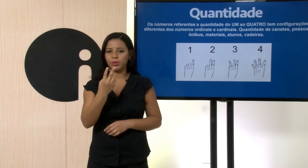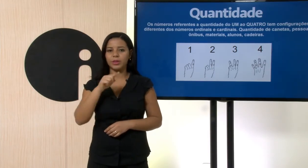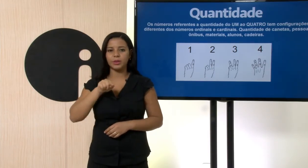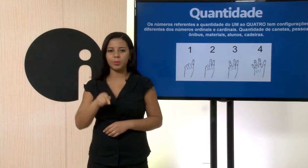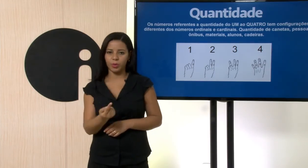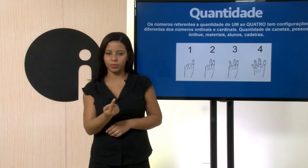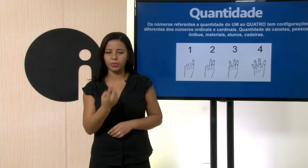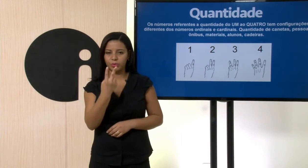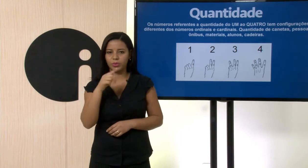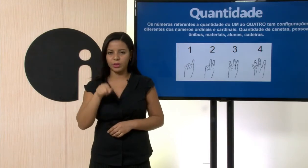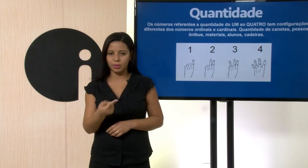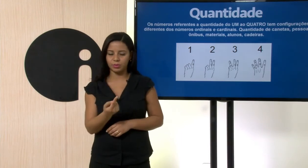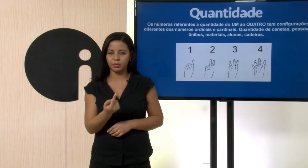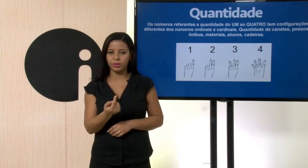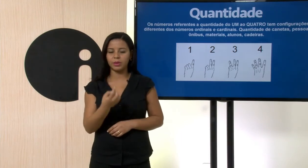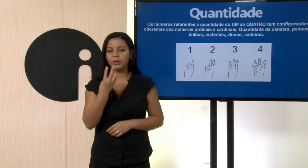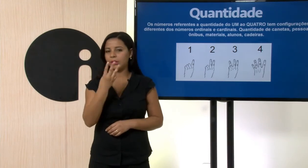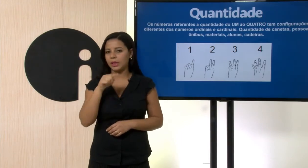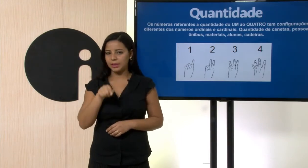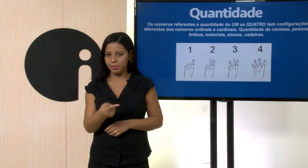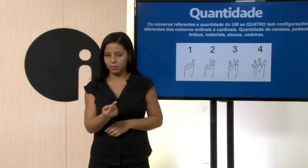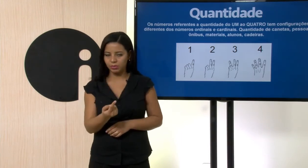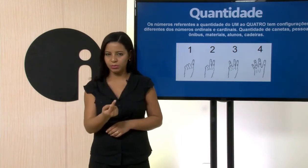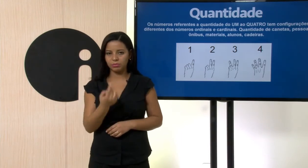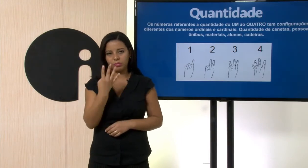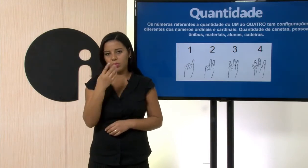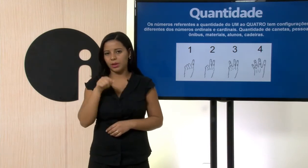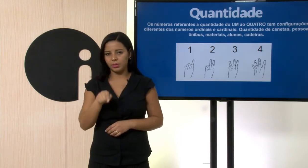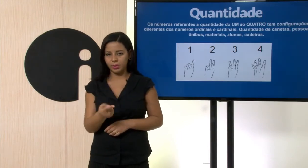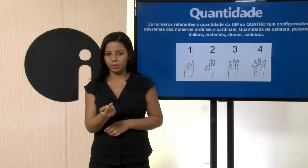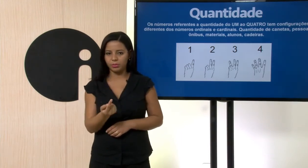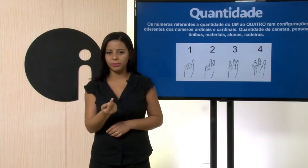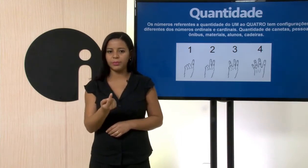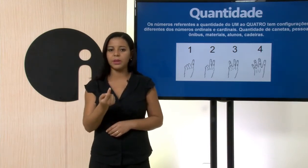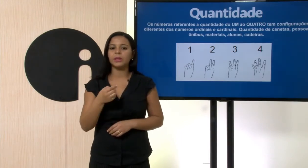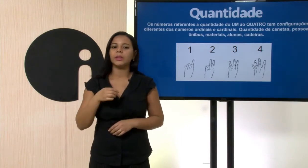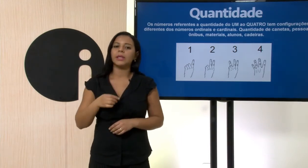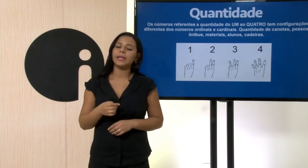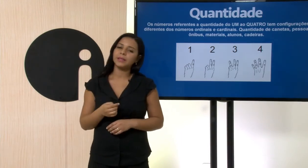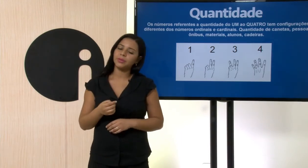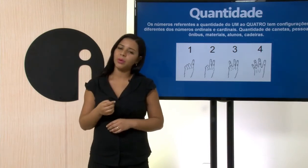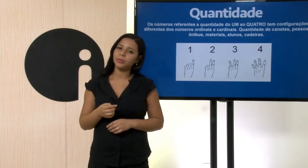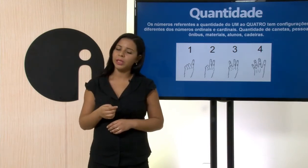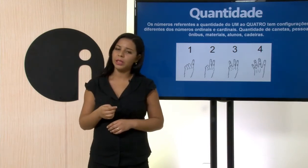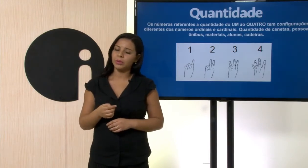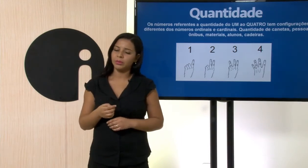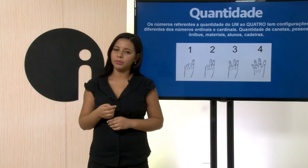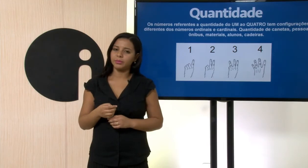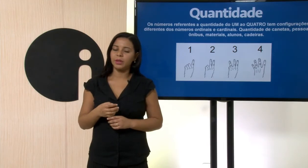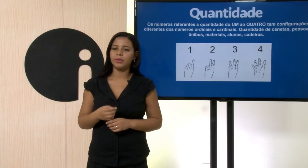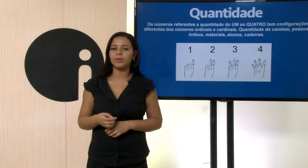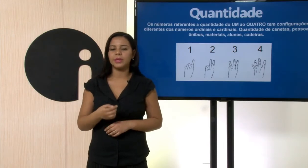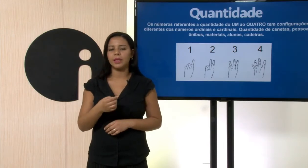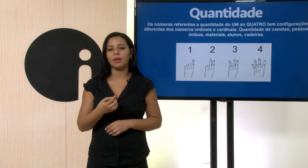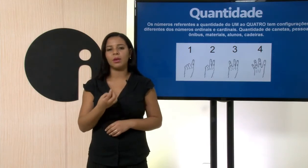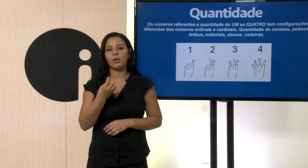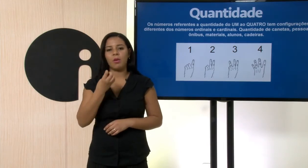2 e o ponto, 2000, 3000, 4000. Se for 1 milhão, eu vou fazer